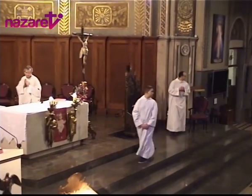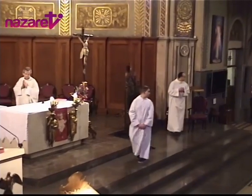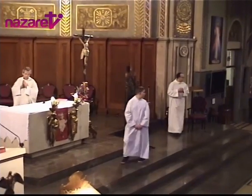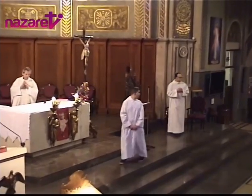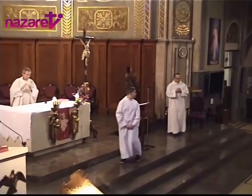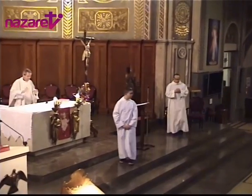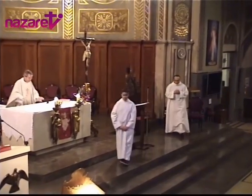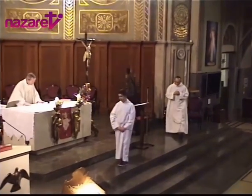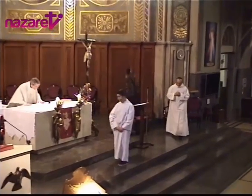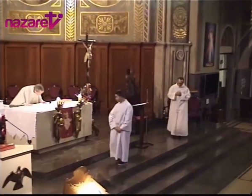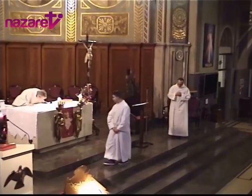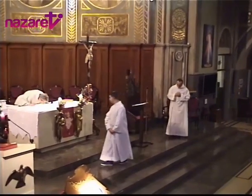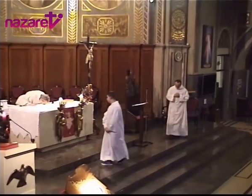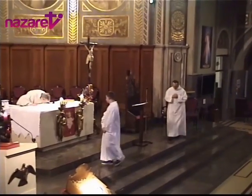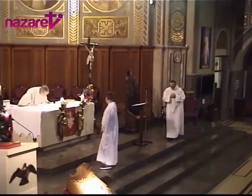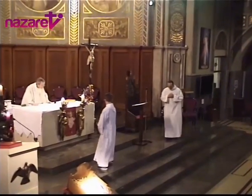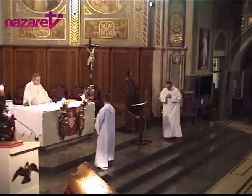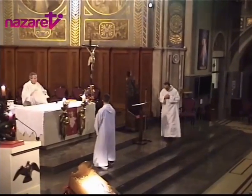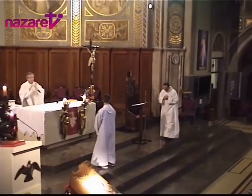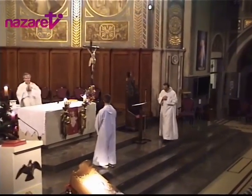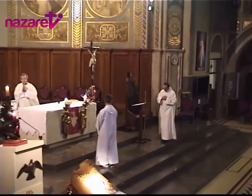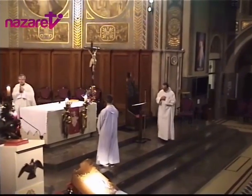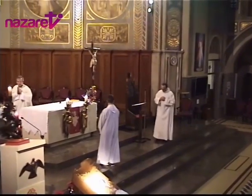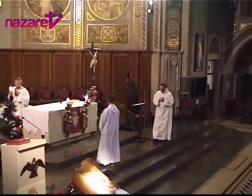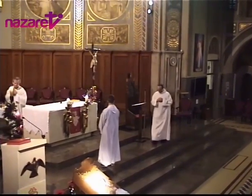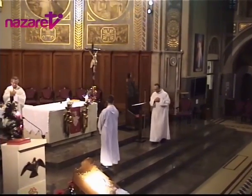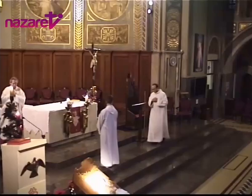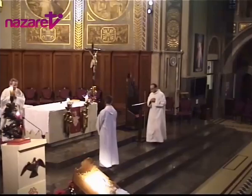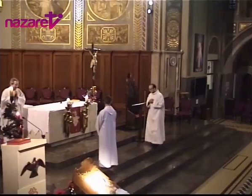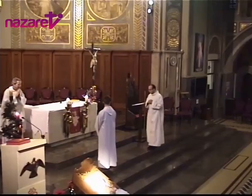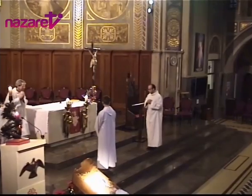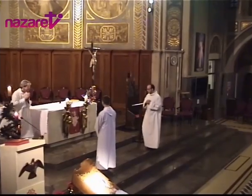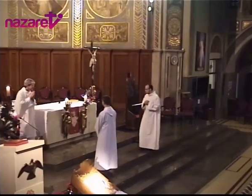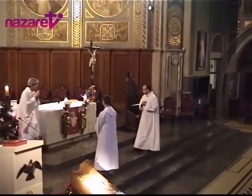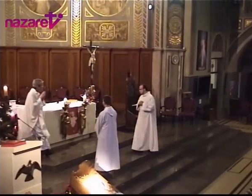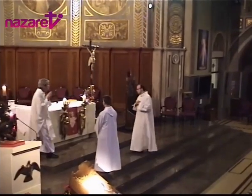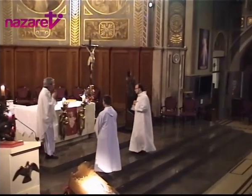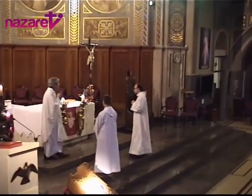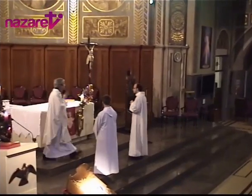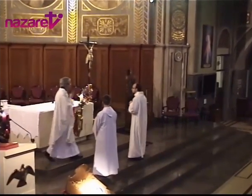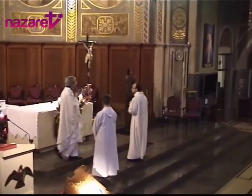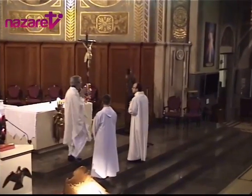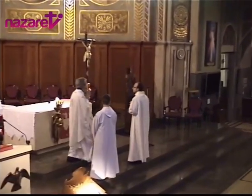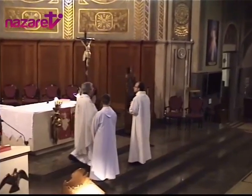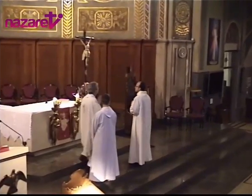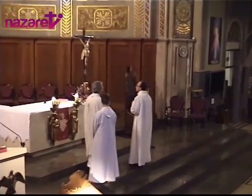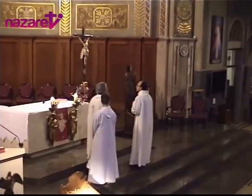Cristo Jesús, tu fuego que abraza, que